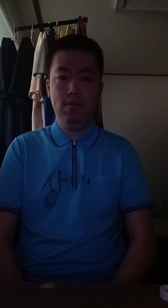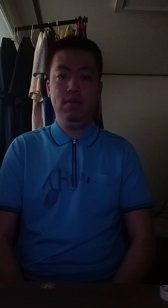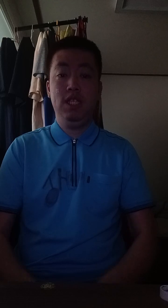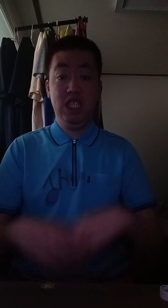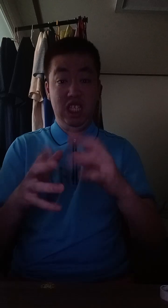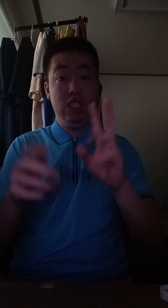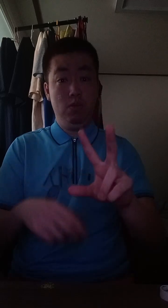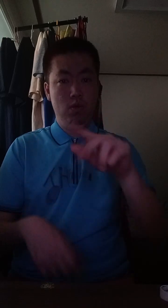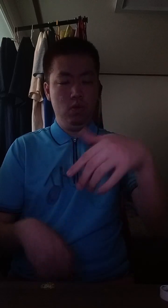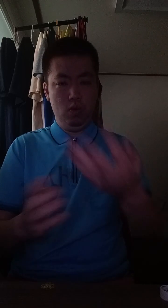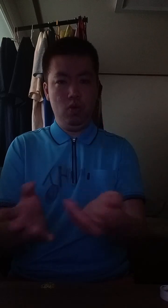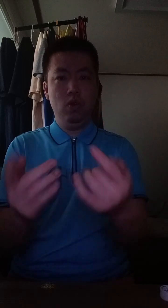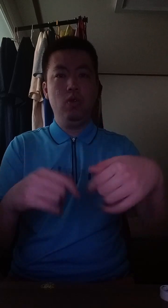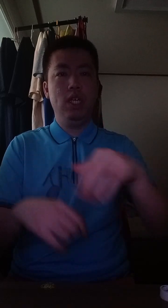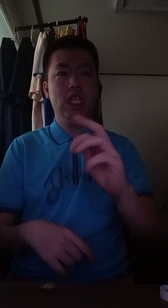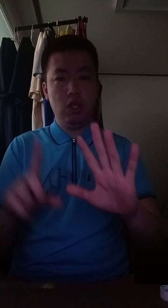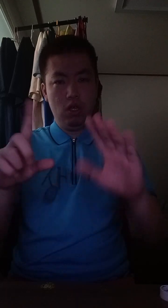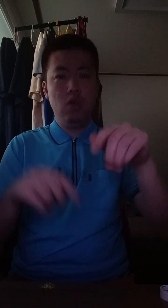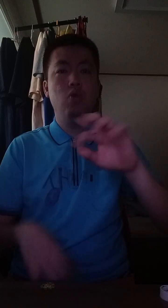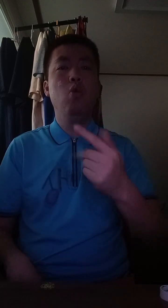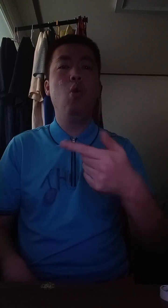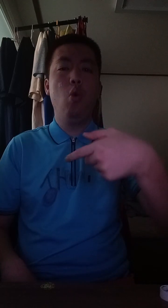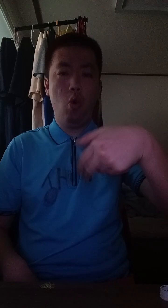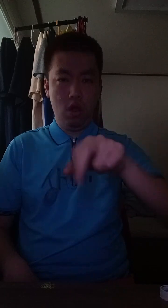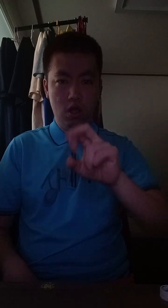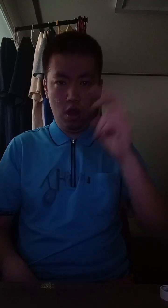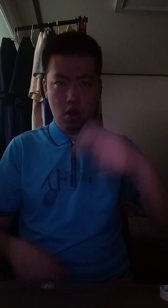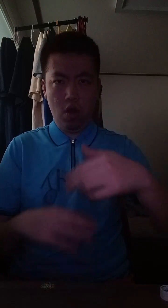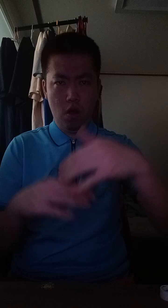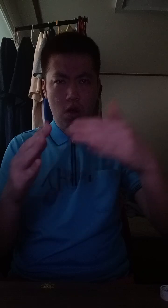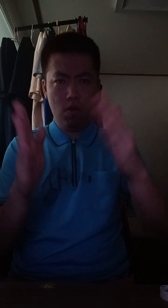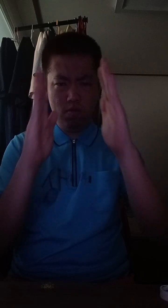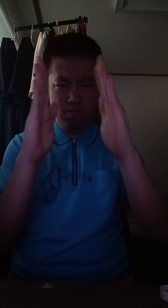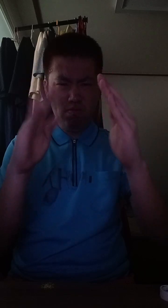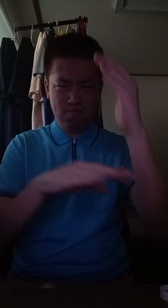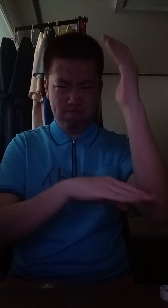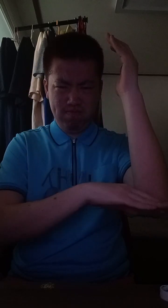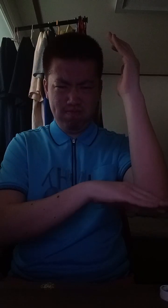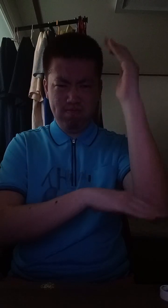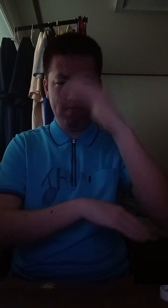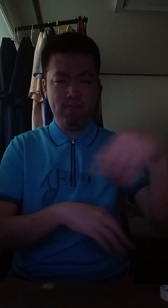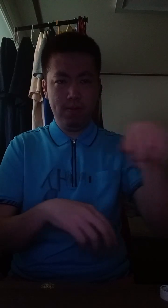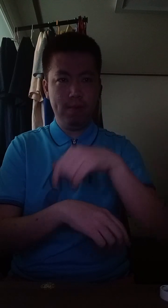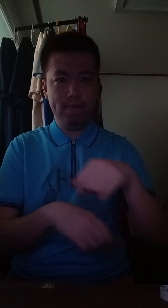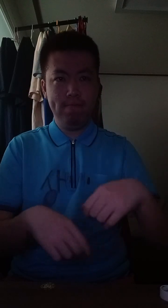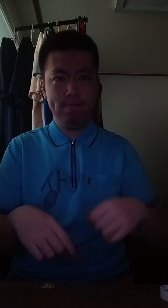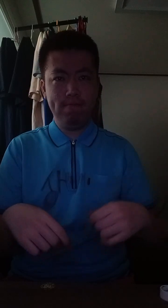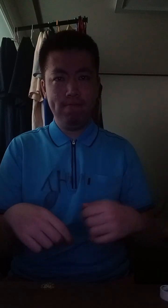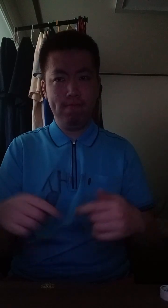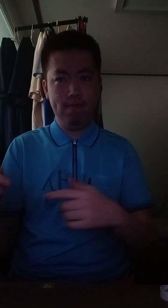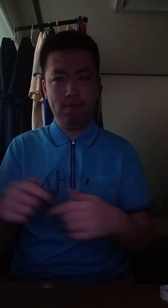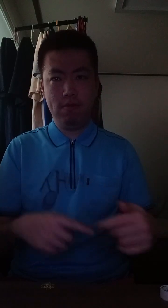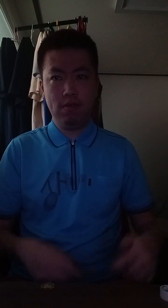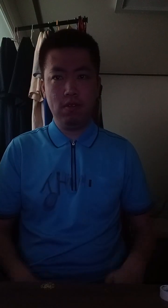지난해 3월 서울 지하철 7호선 노원역. 전동차가 갑자기 멈춰서 승객들이 모두 내려야 했습니다.